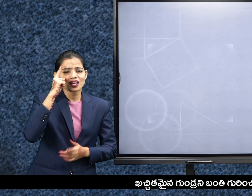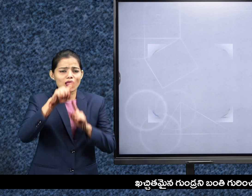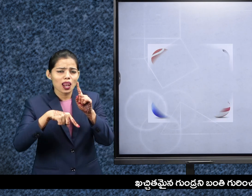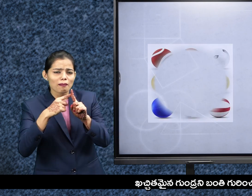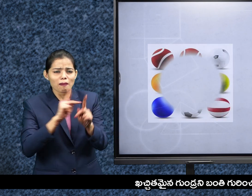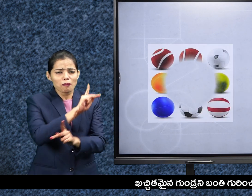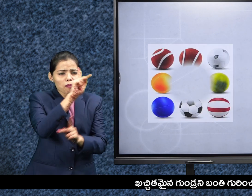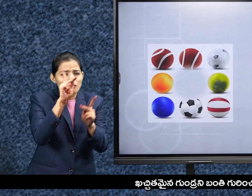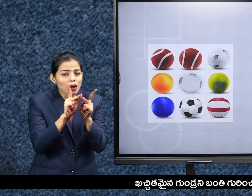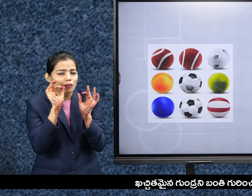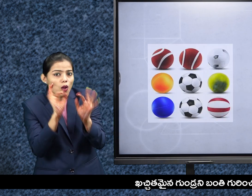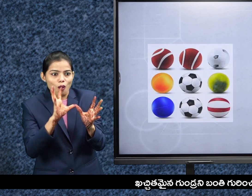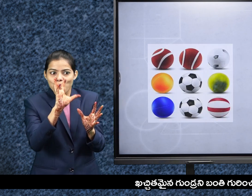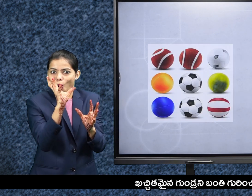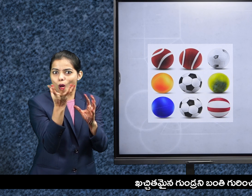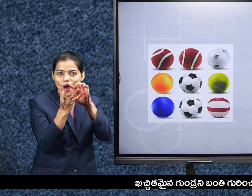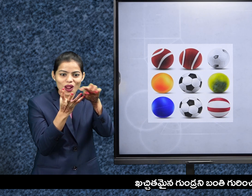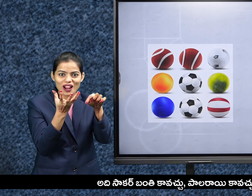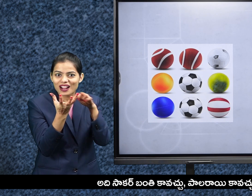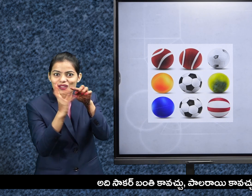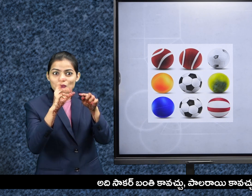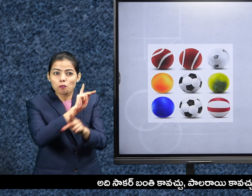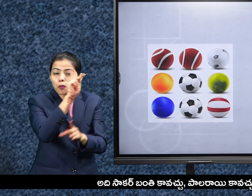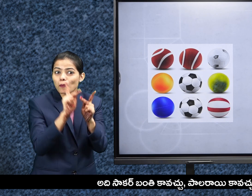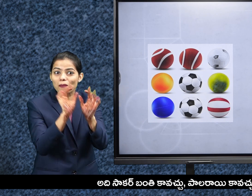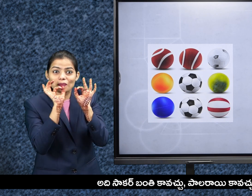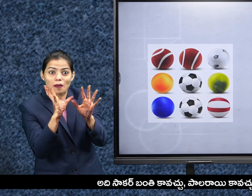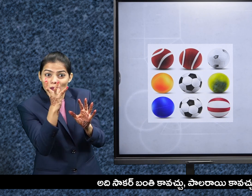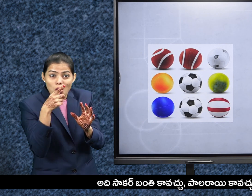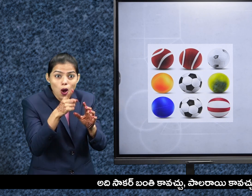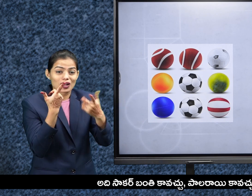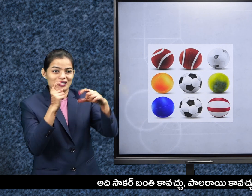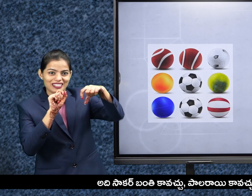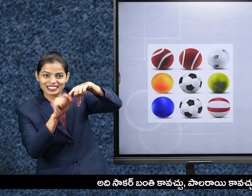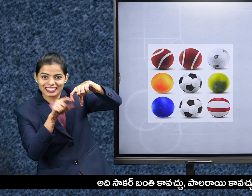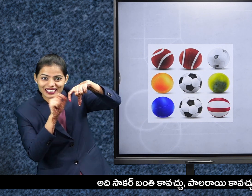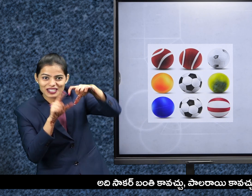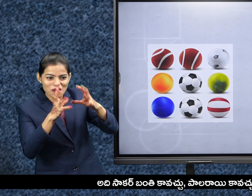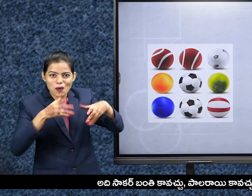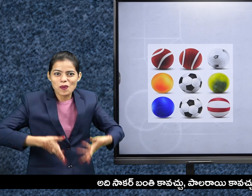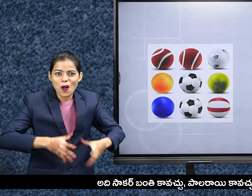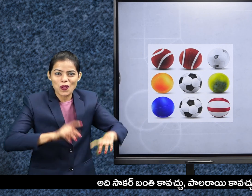ఖచ్చితమైన గుండ్రని బంతి గురించి ఆలోచించండి. అది సాకర్ బంతి కావచ్చు, పాలరాయి కావచ్చు, లేదా మన భూమి